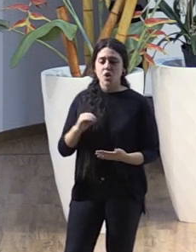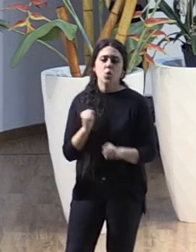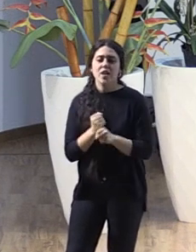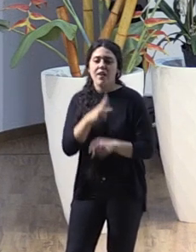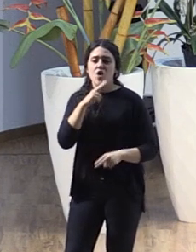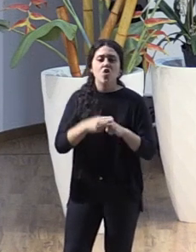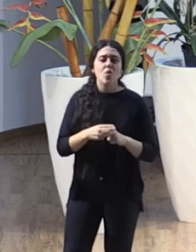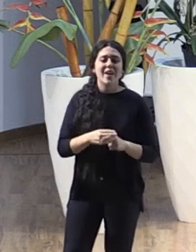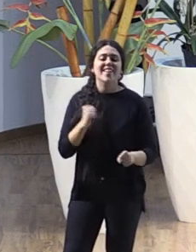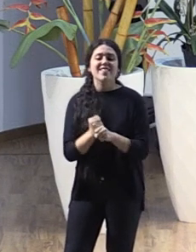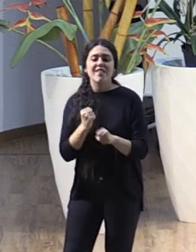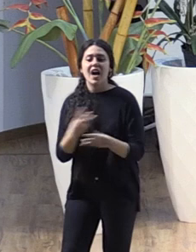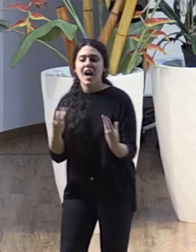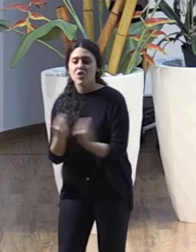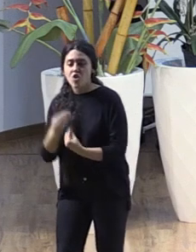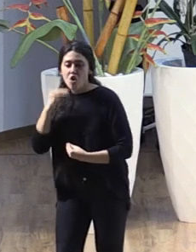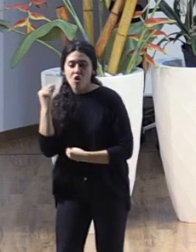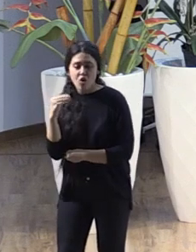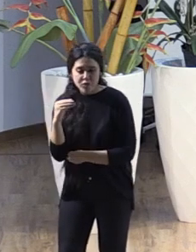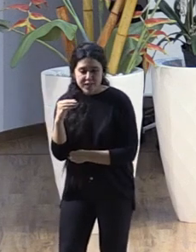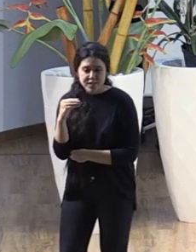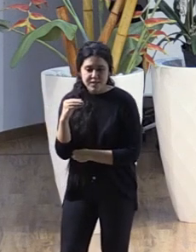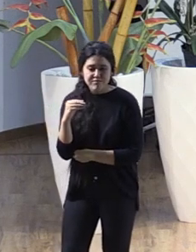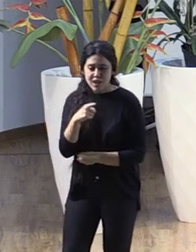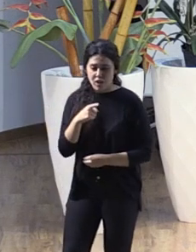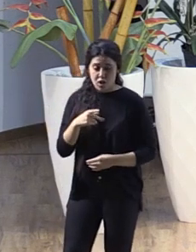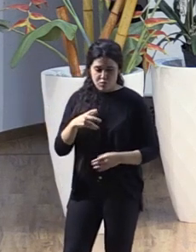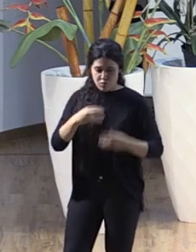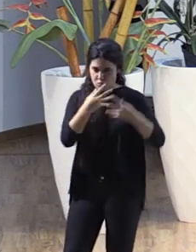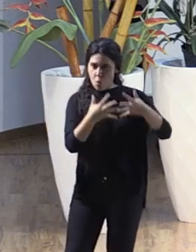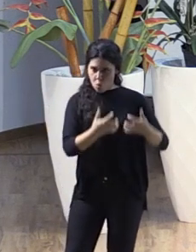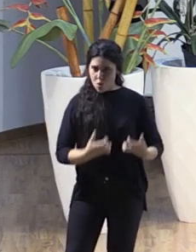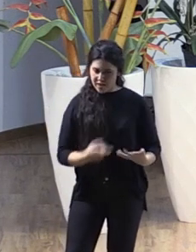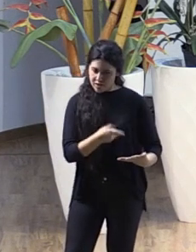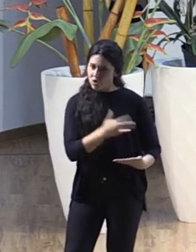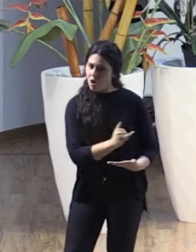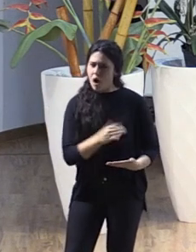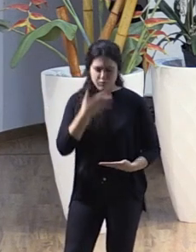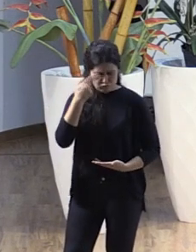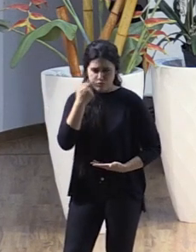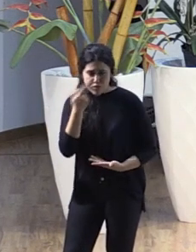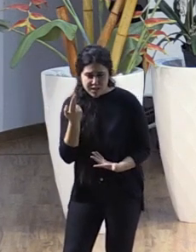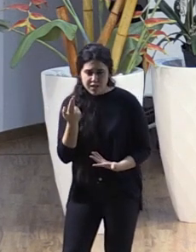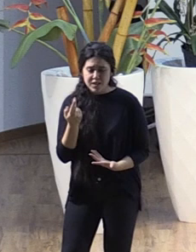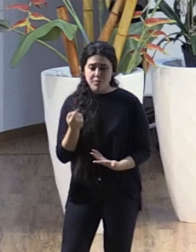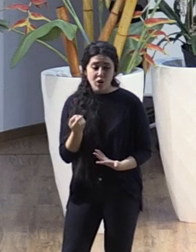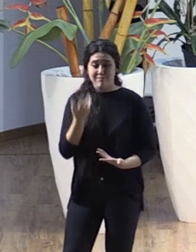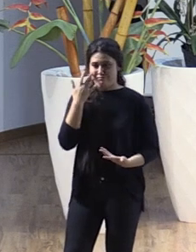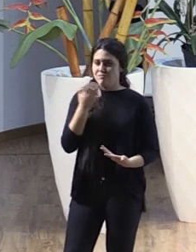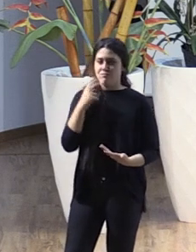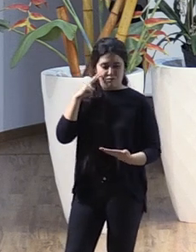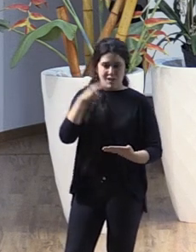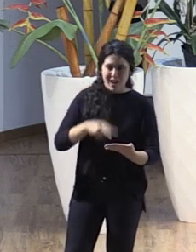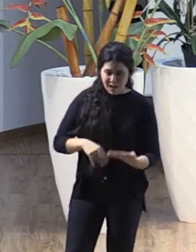habla mucho desde la animación sociocultural. Tiene un post interesantísimo que justamente habla de eso y pone encima de la mesa de una manera muy